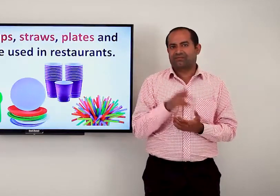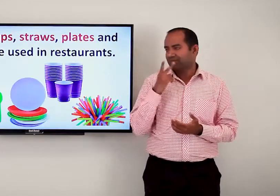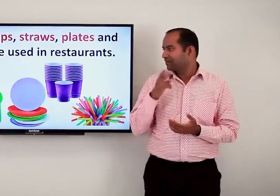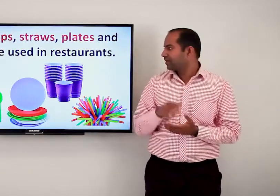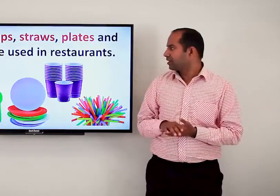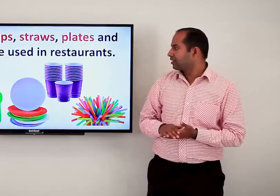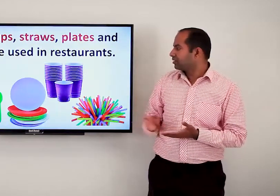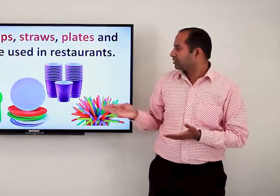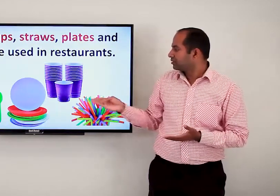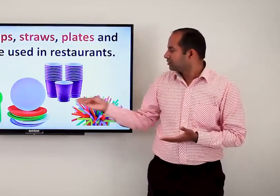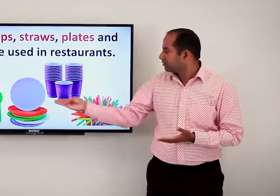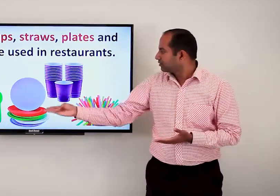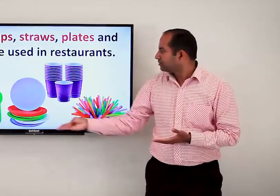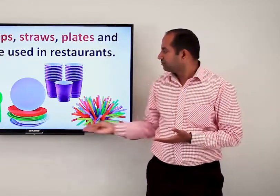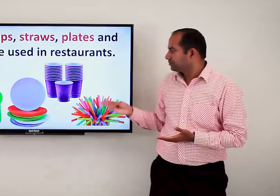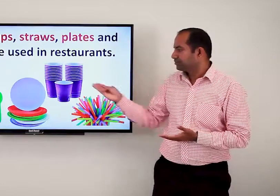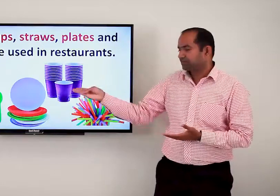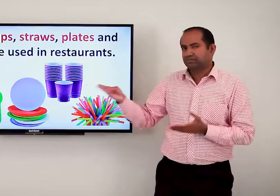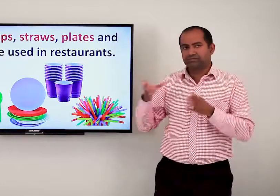ये देखें, ये सब क्या है?